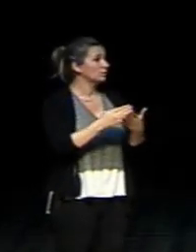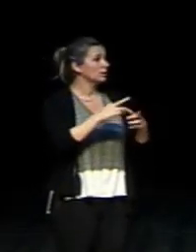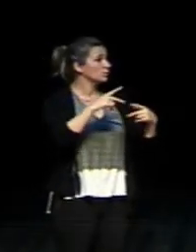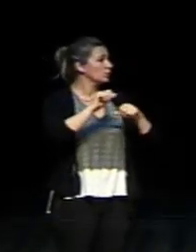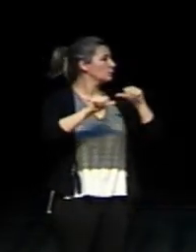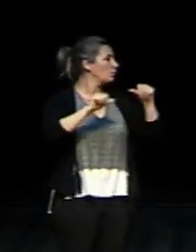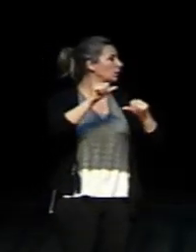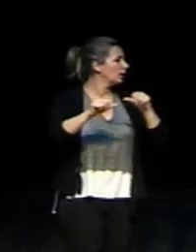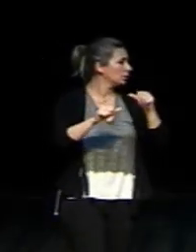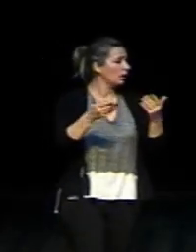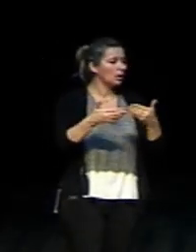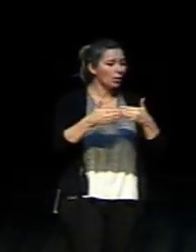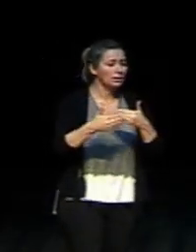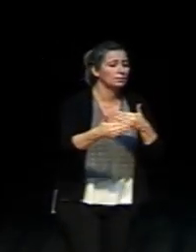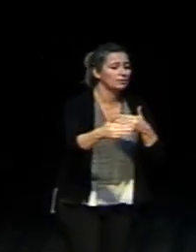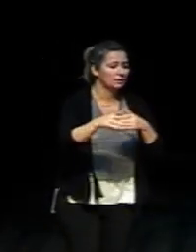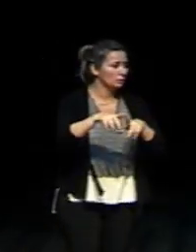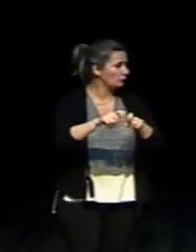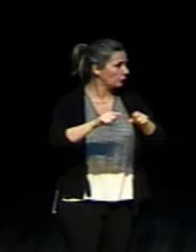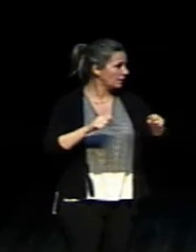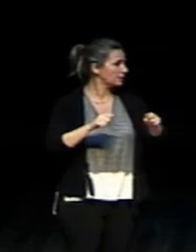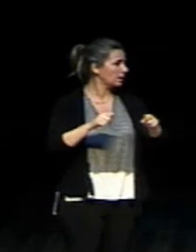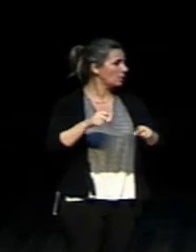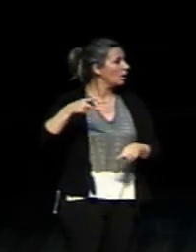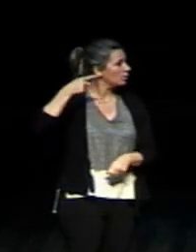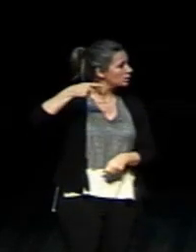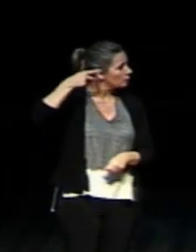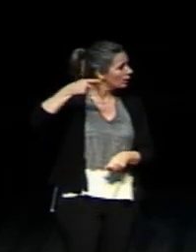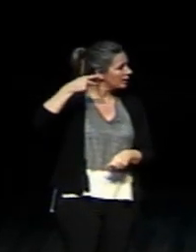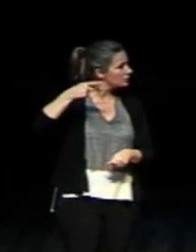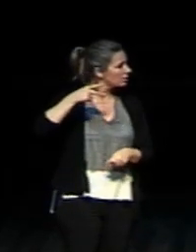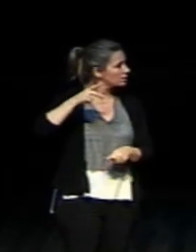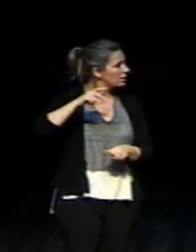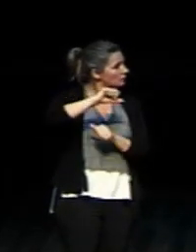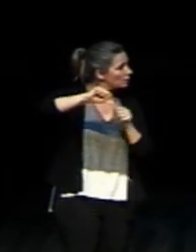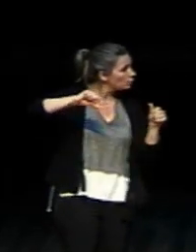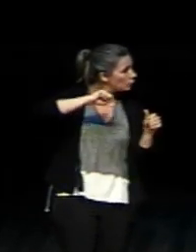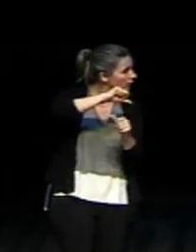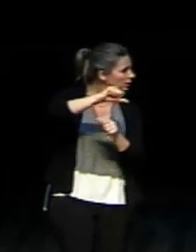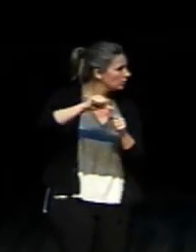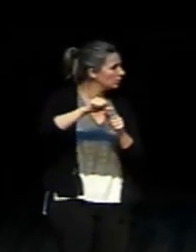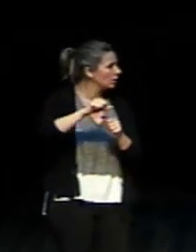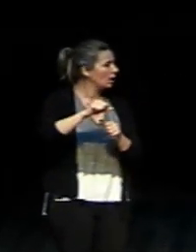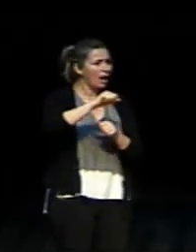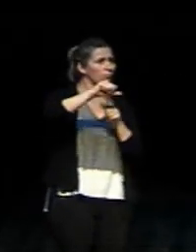desses alunos. Eu acredito que mudando daqui para frente a formação,